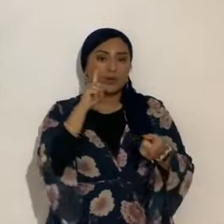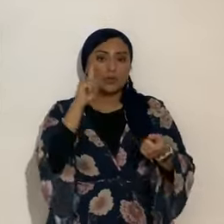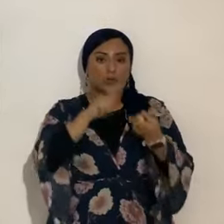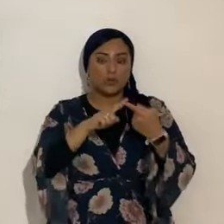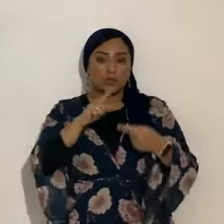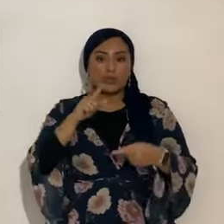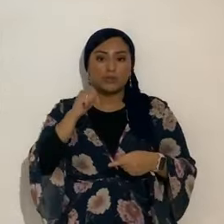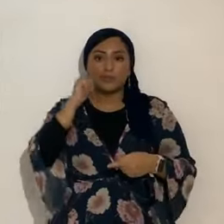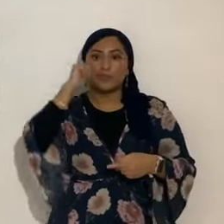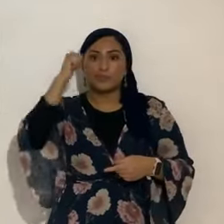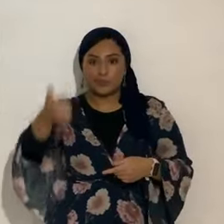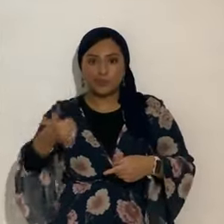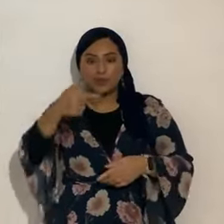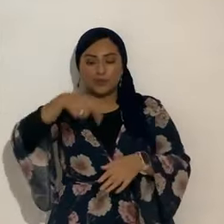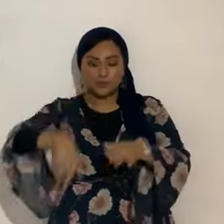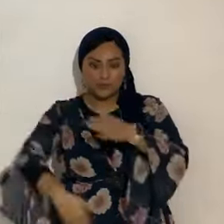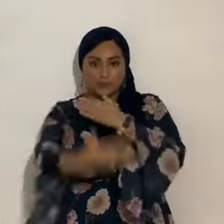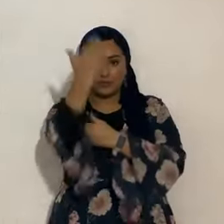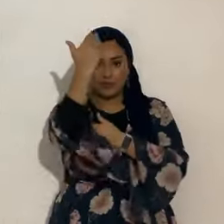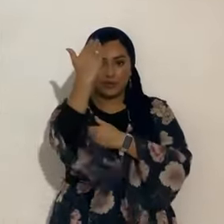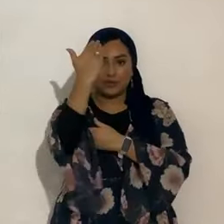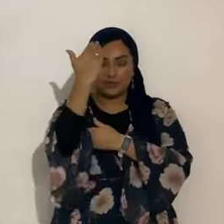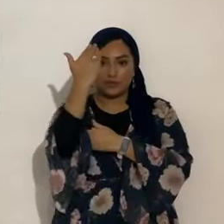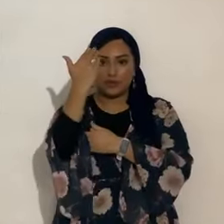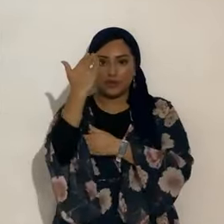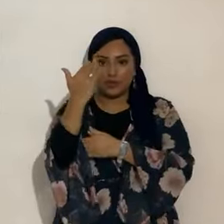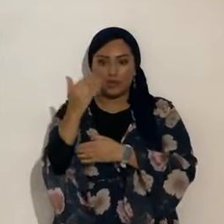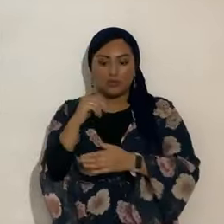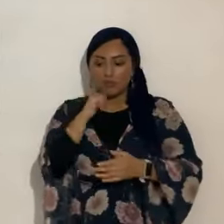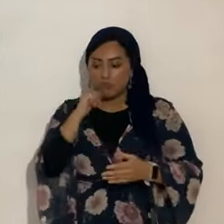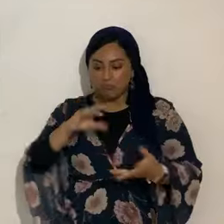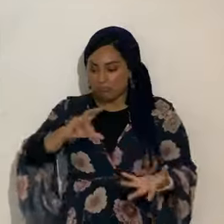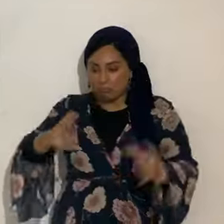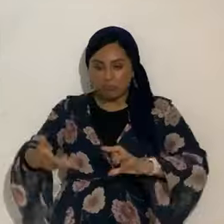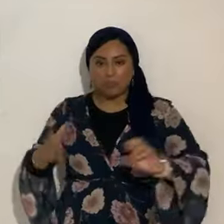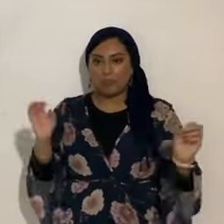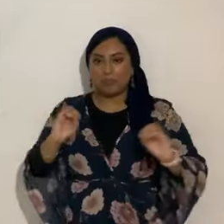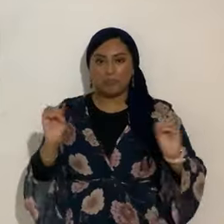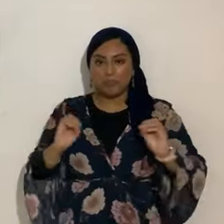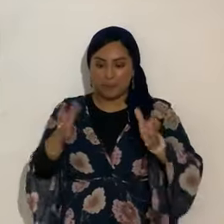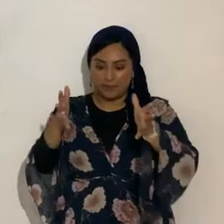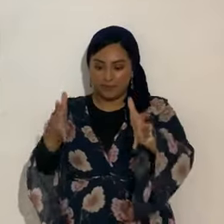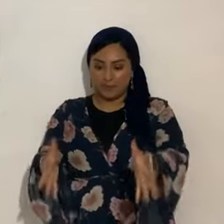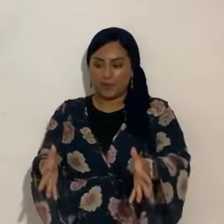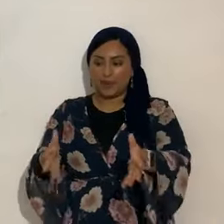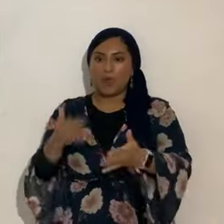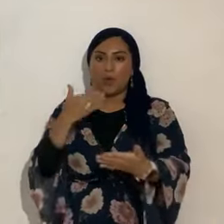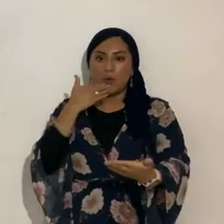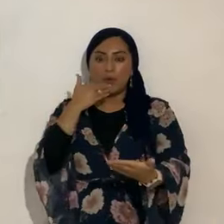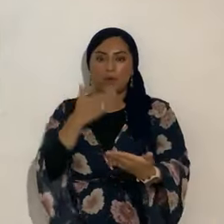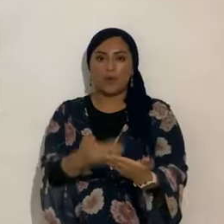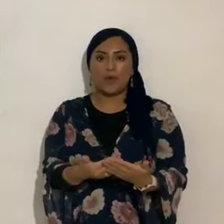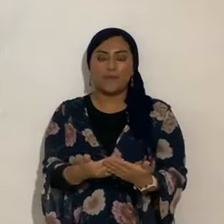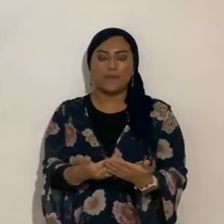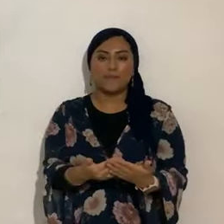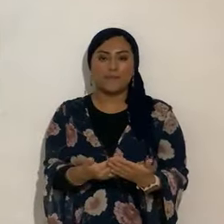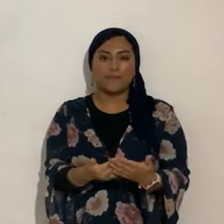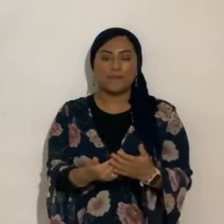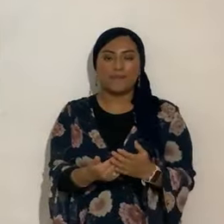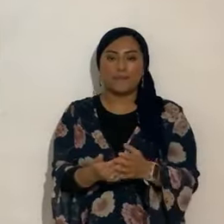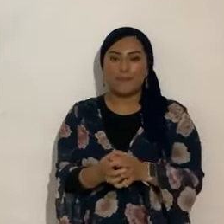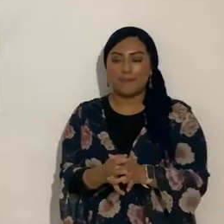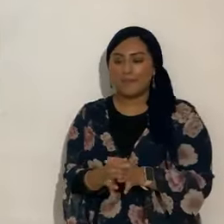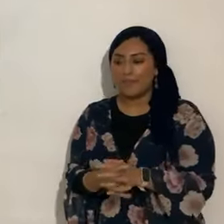según lo que Moshe había mandado, y no se aguzonó ni medio, o sea, no se echó a perder.